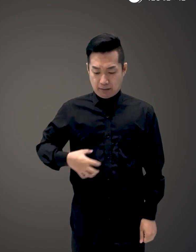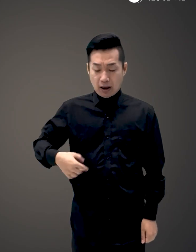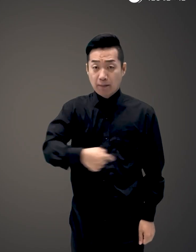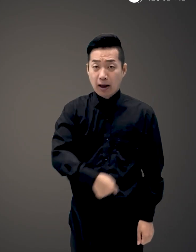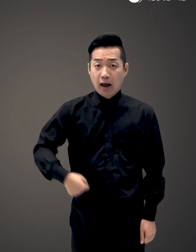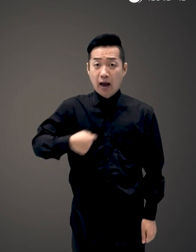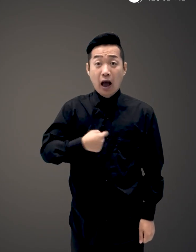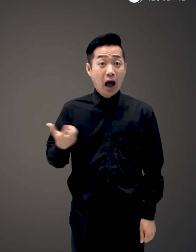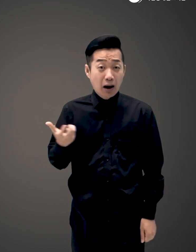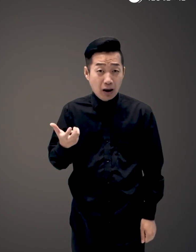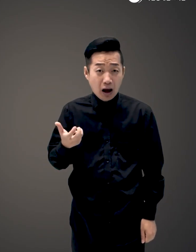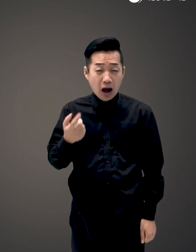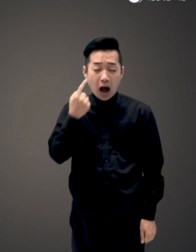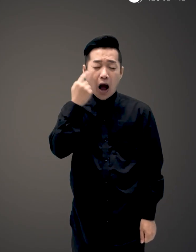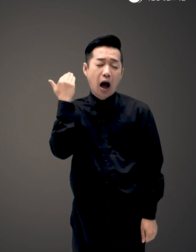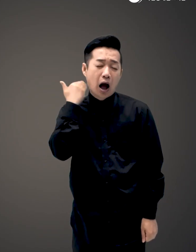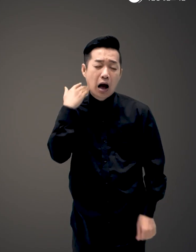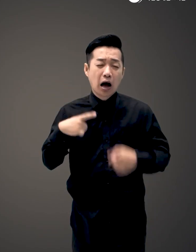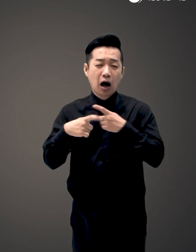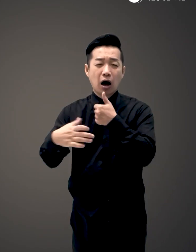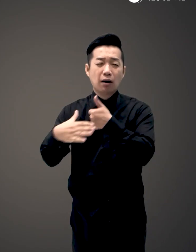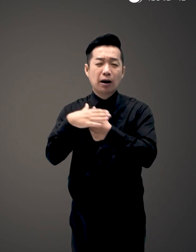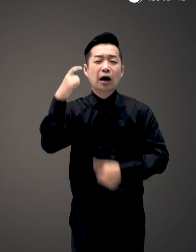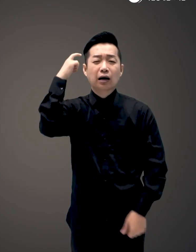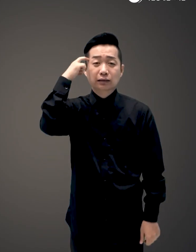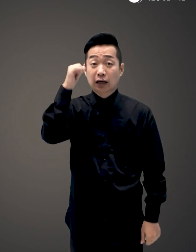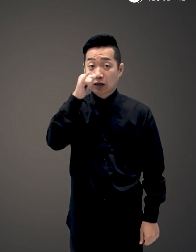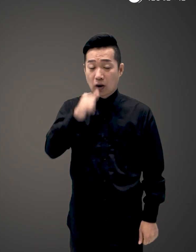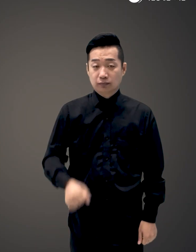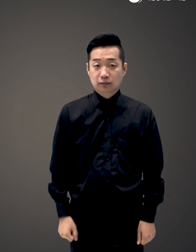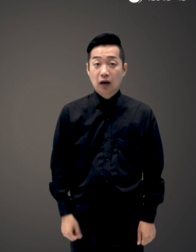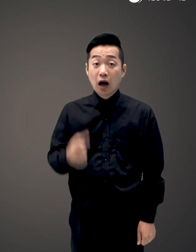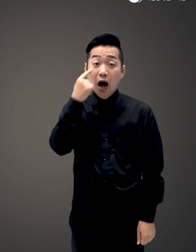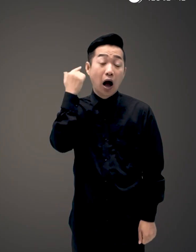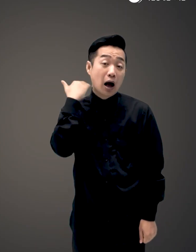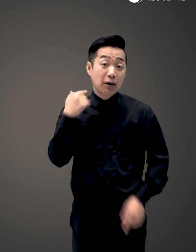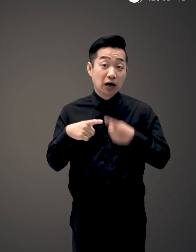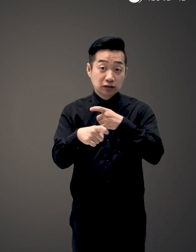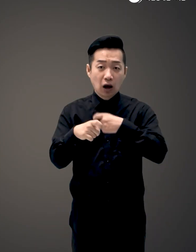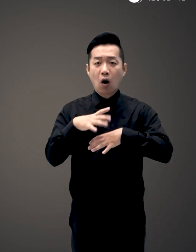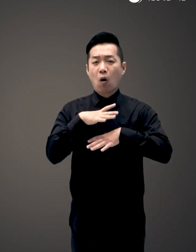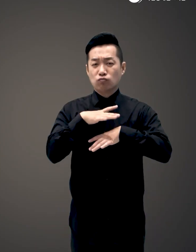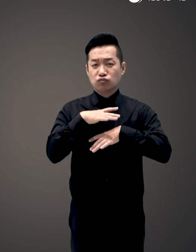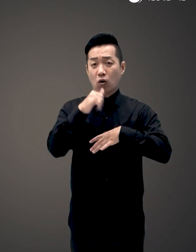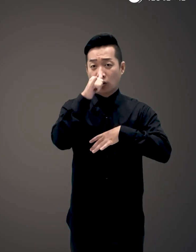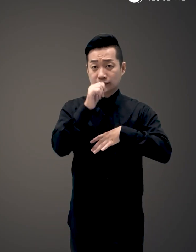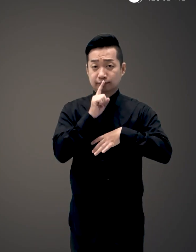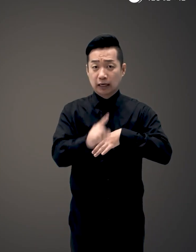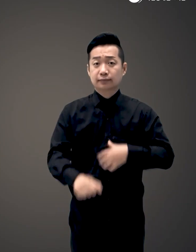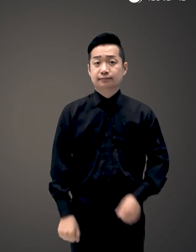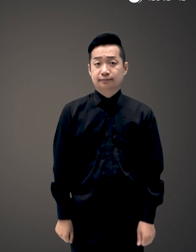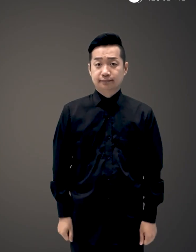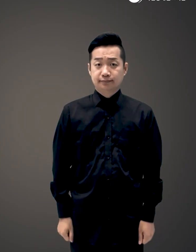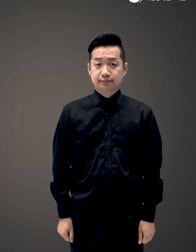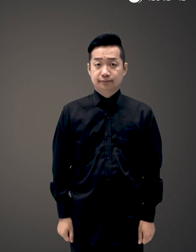장기가 아프면 보이지 않는 적의 습격을 받았다고 생각합니다. 보이지 않는 적에 대한 공포를 느끼는